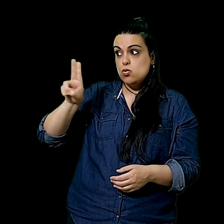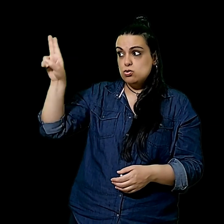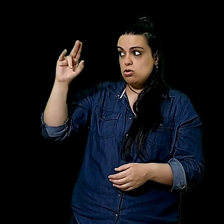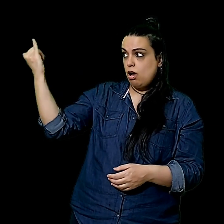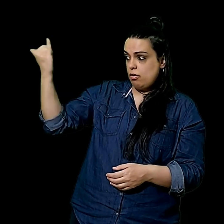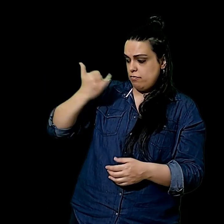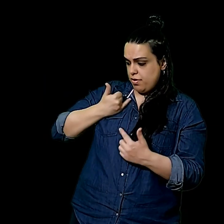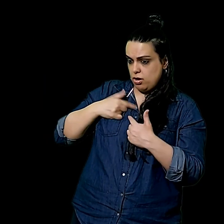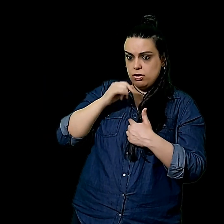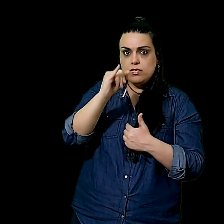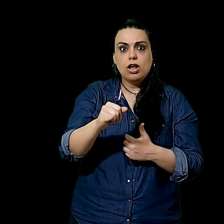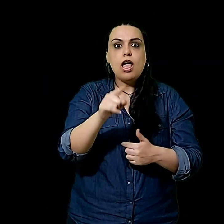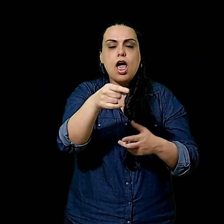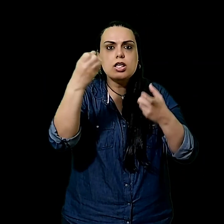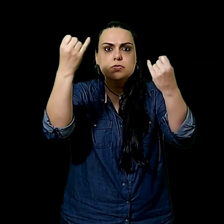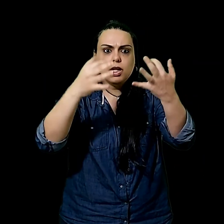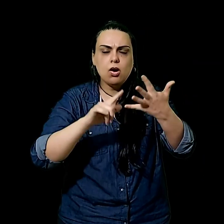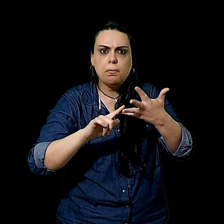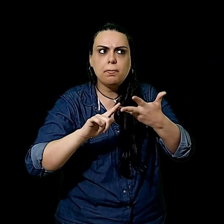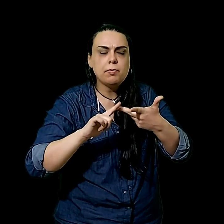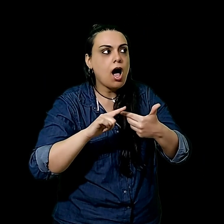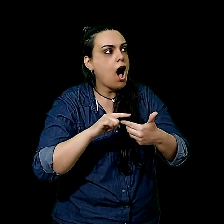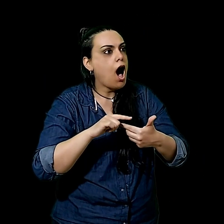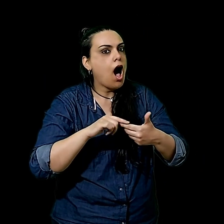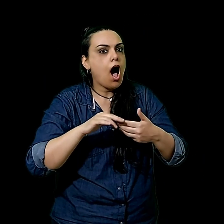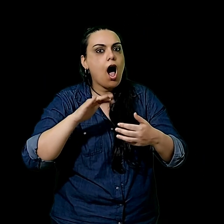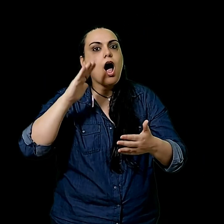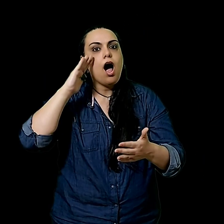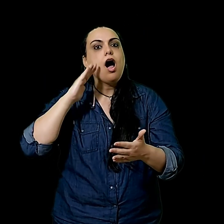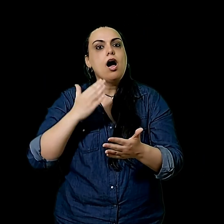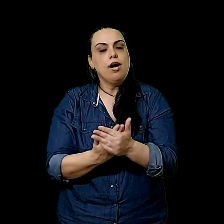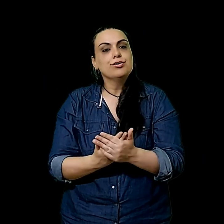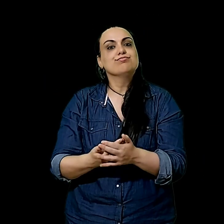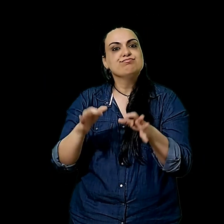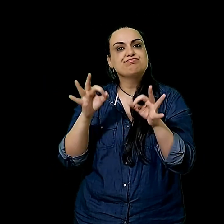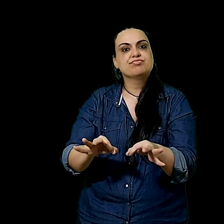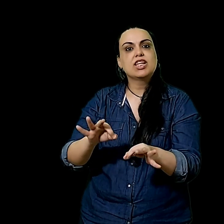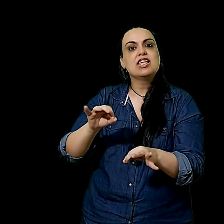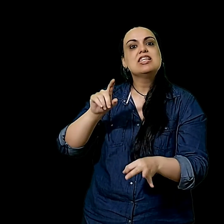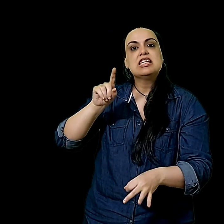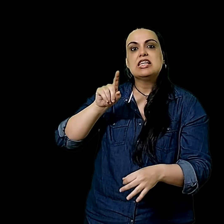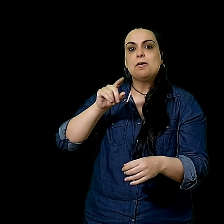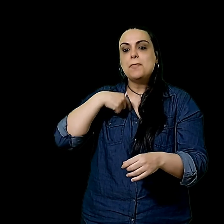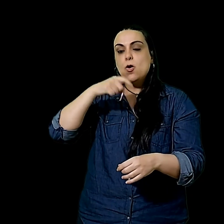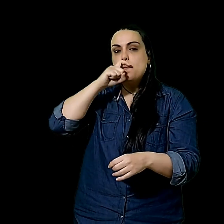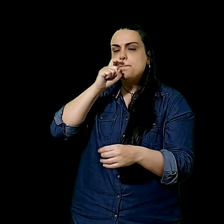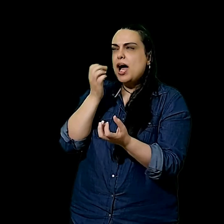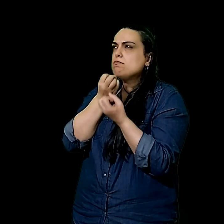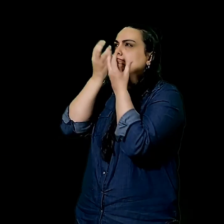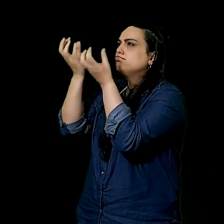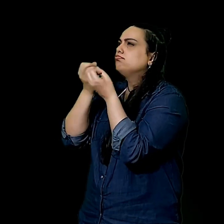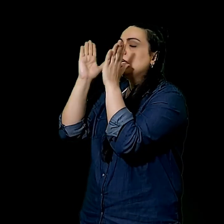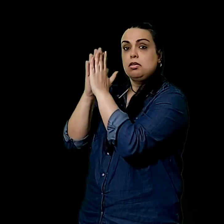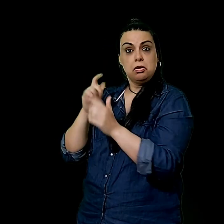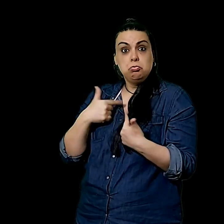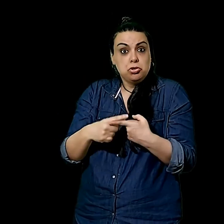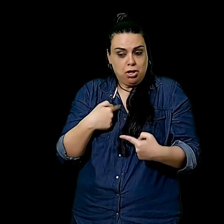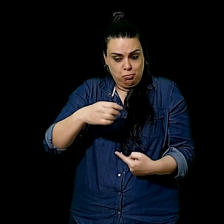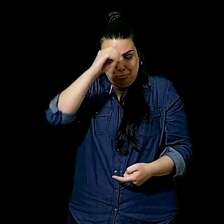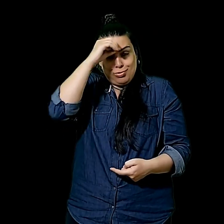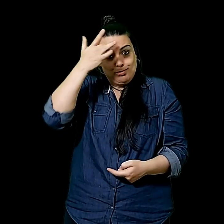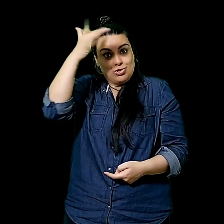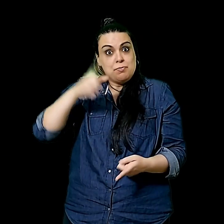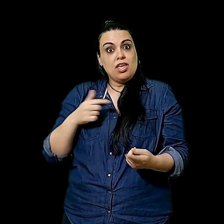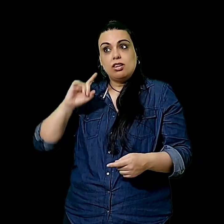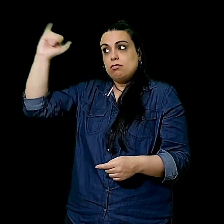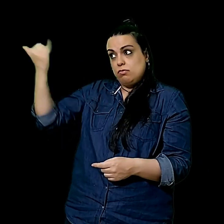e ela disse, amiga, aconteceu isso e isso, então eu creio que realmente o meu pai falou algo com Deus, né? Aleluia. Eu, por exemplo, não nasci num lar